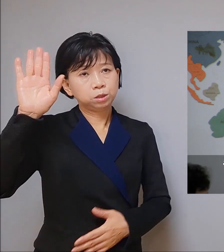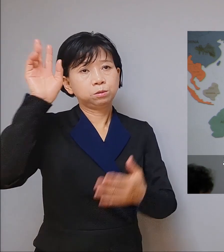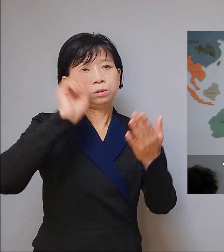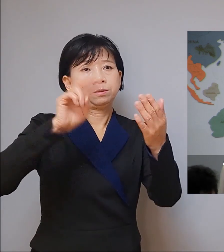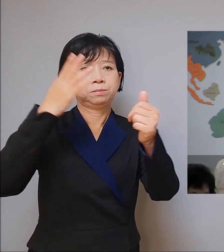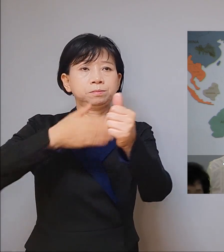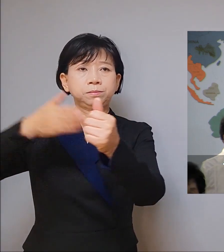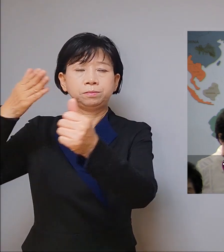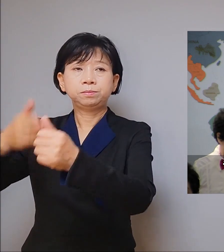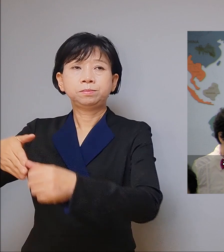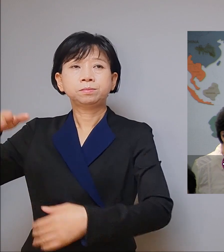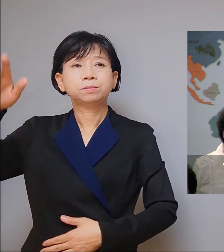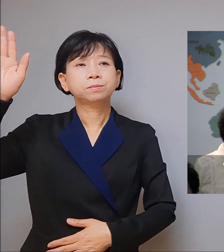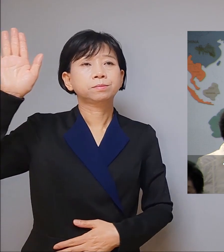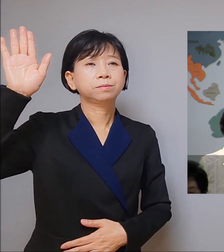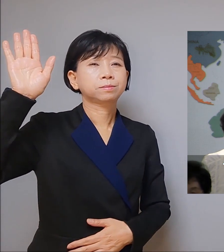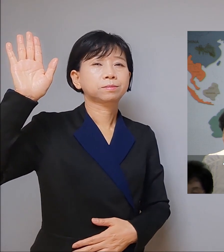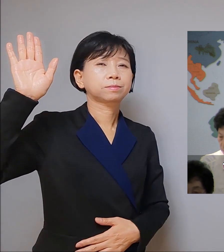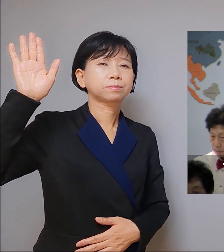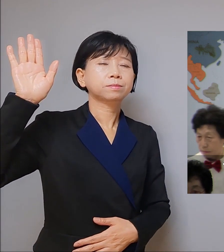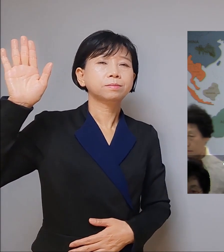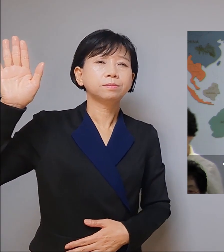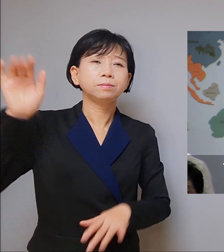번쩍 들겠습니다.